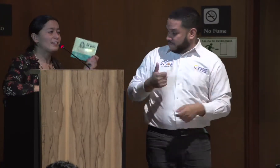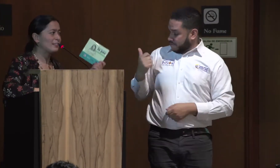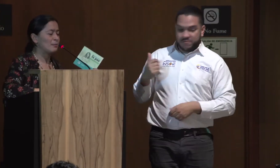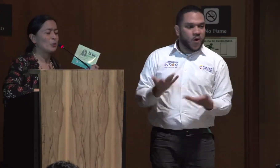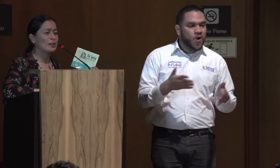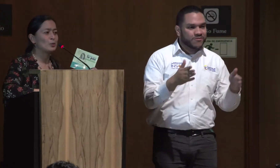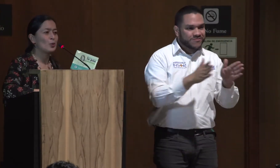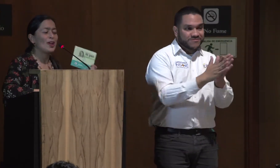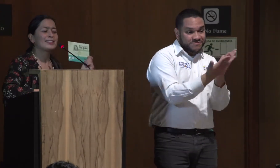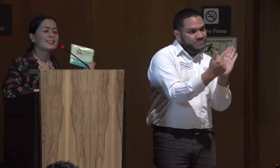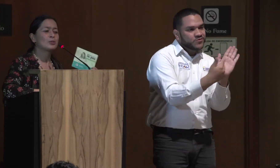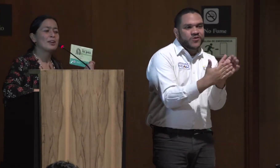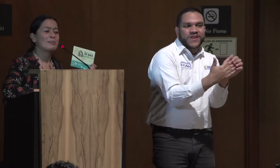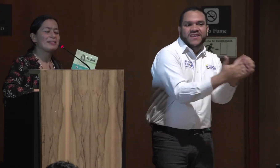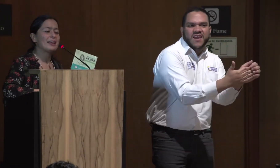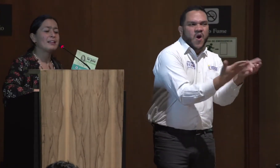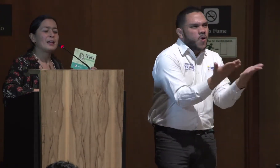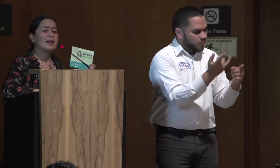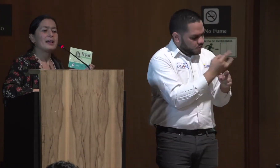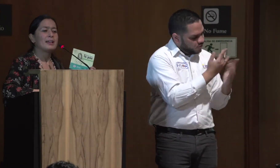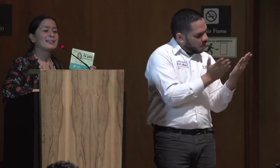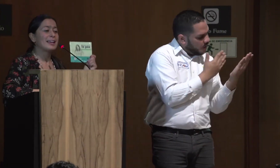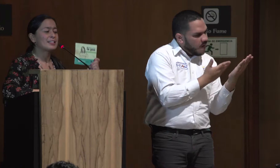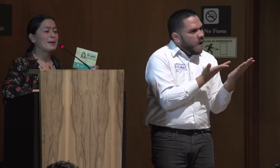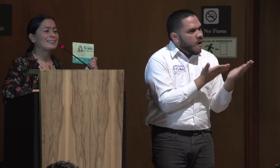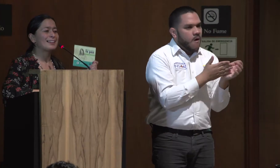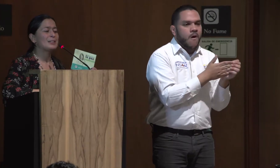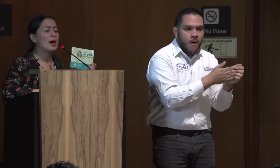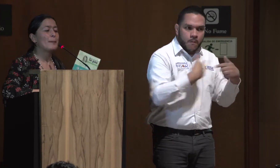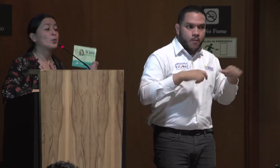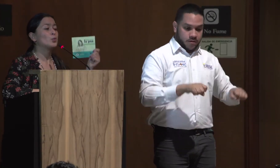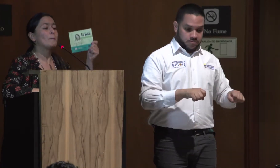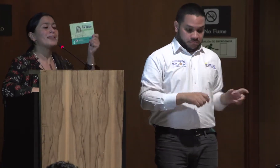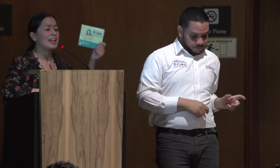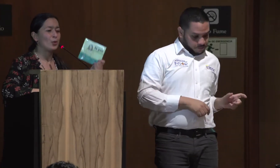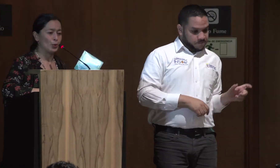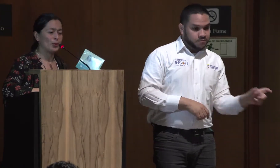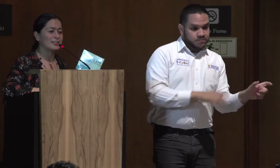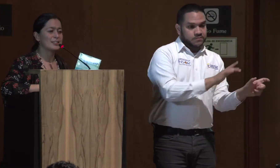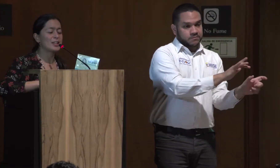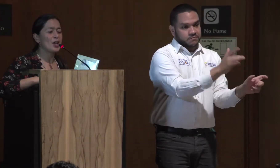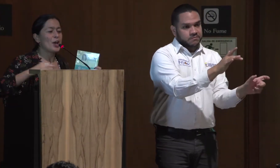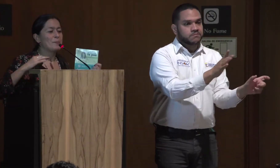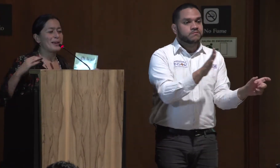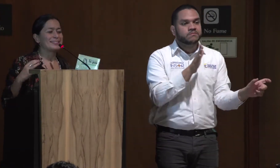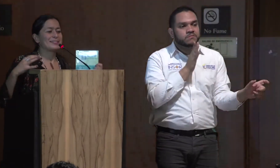cosas que dice el manual de uso es que esta es una herramienta que está hecha para ser activada por un mediador, es